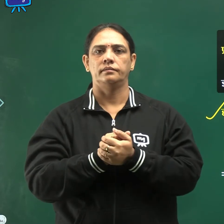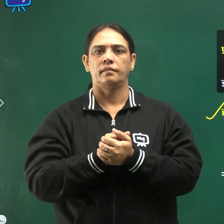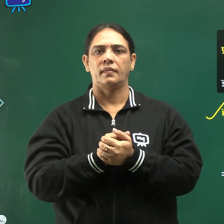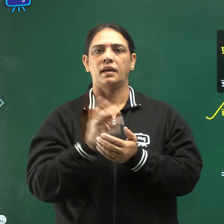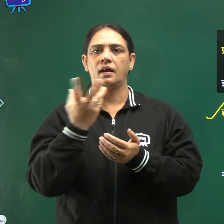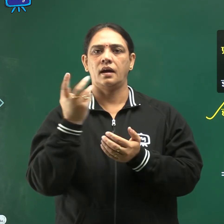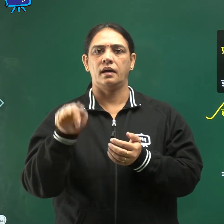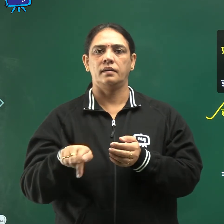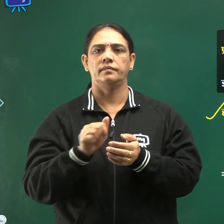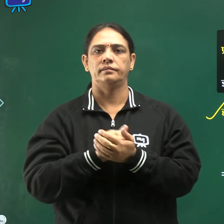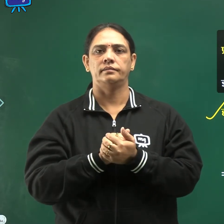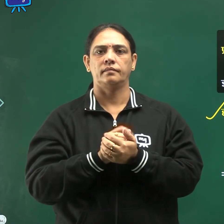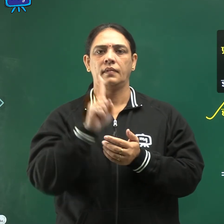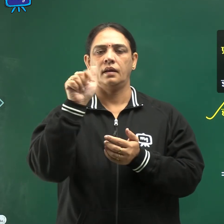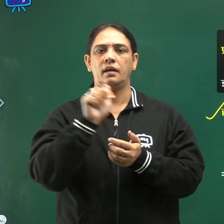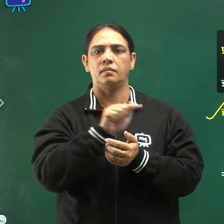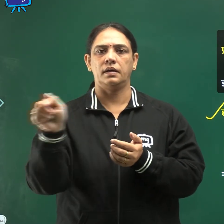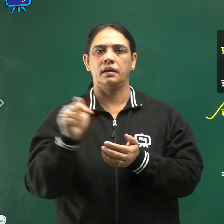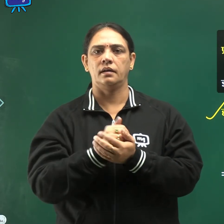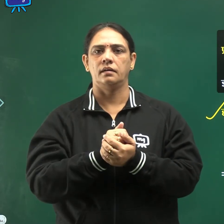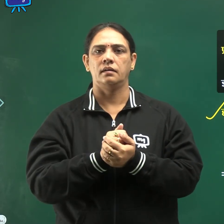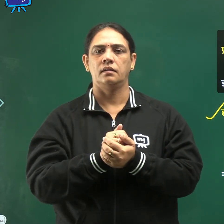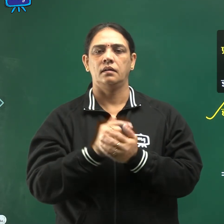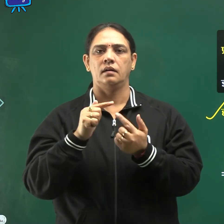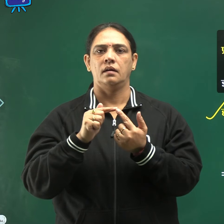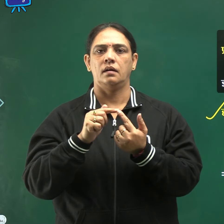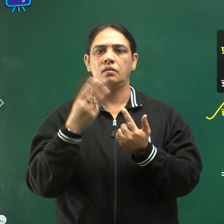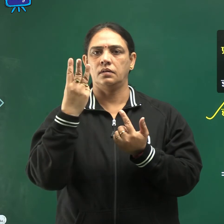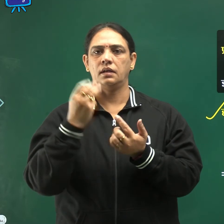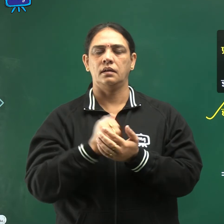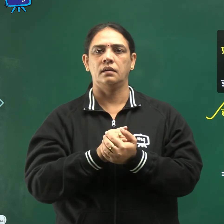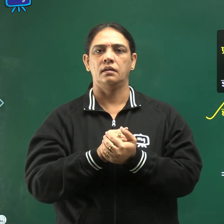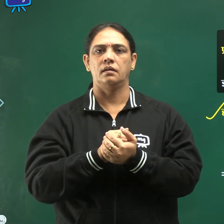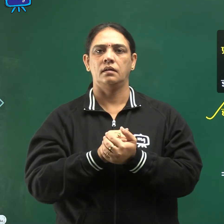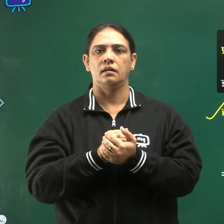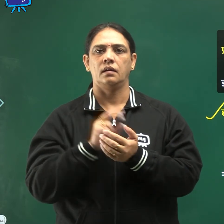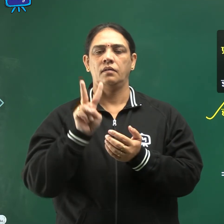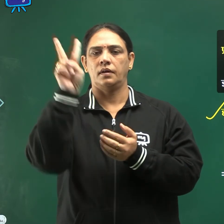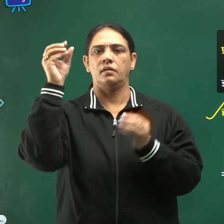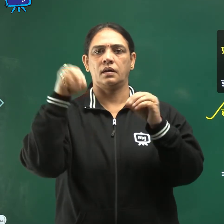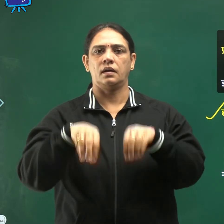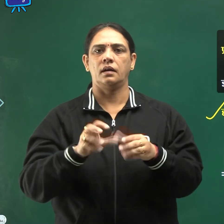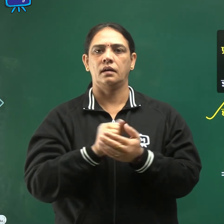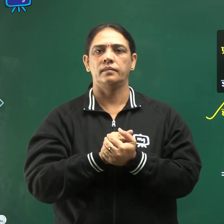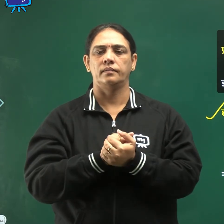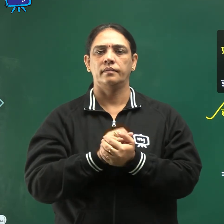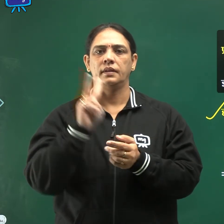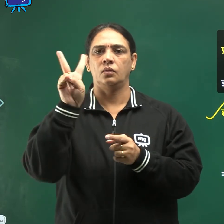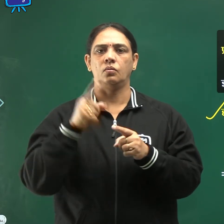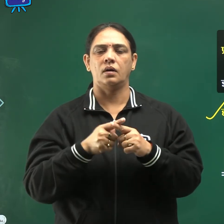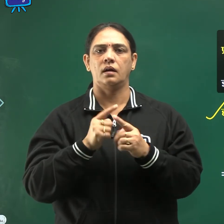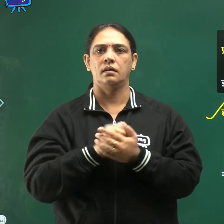कितनी है? 1 बटे अंडर रूट 3। मान रखेंगे 2